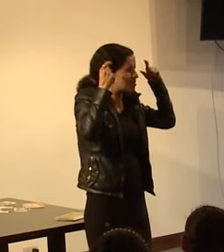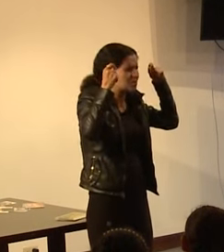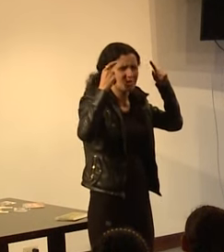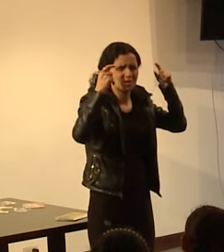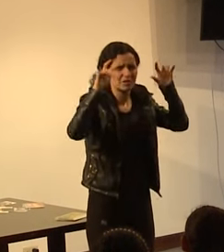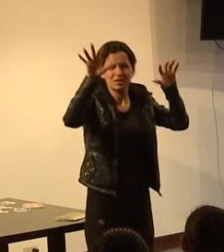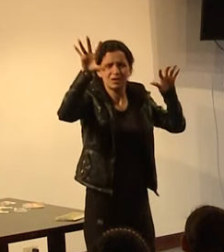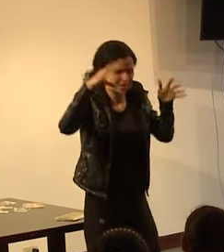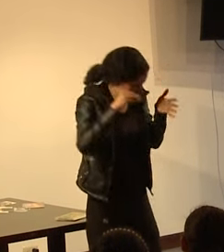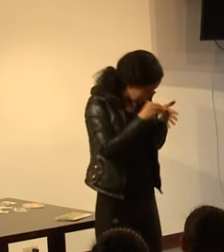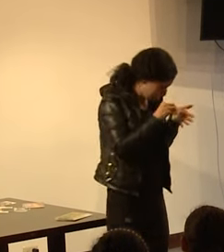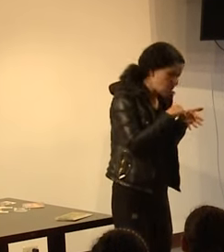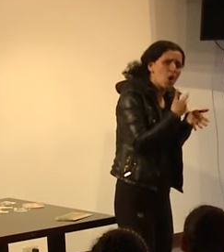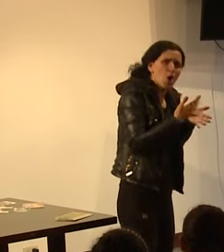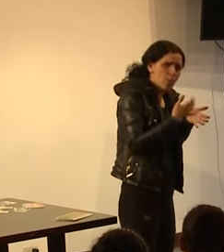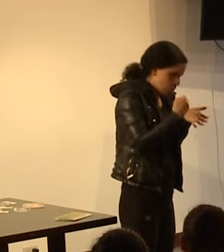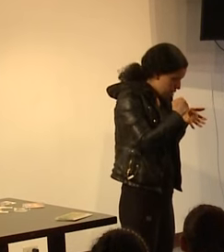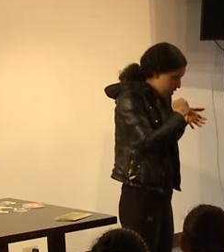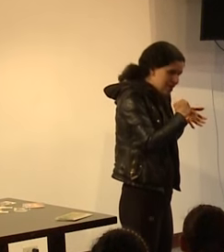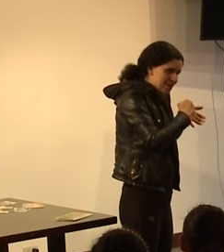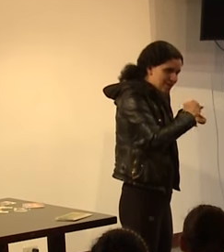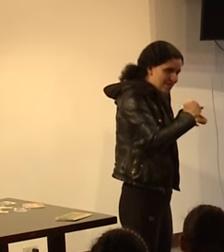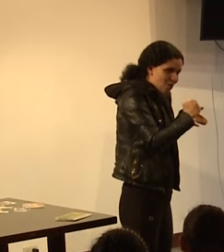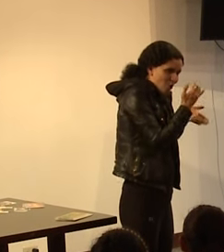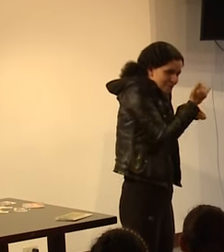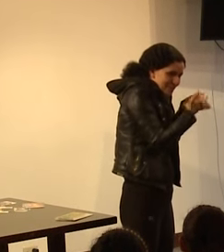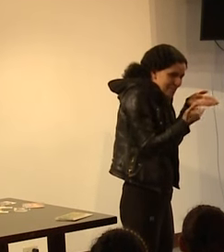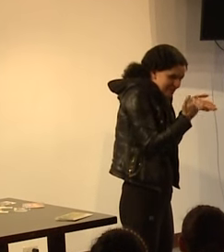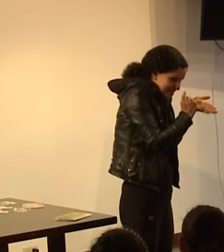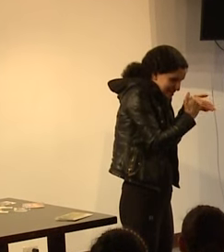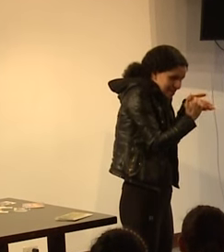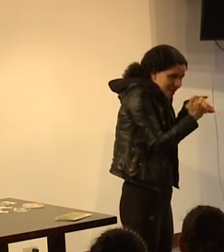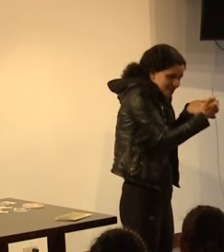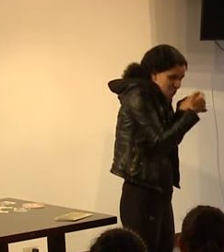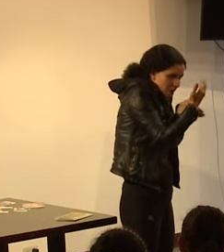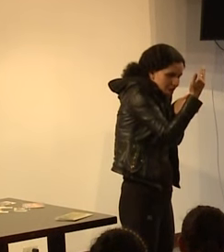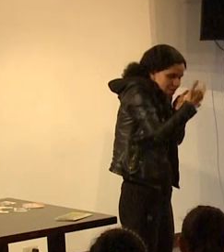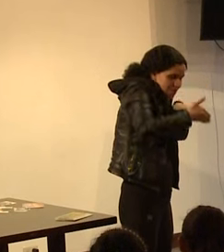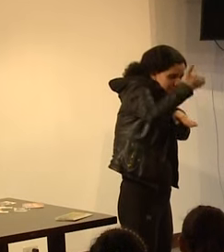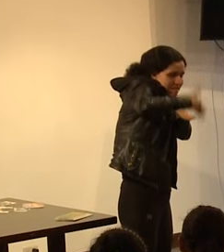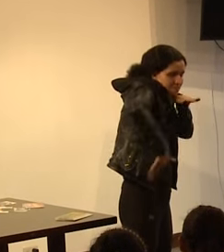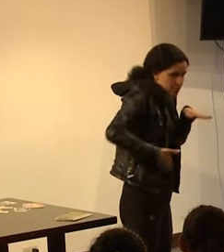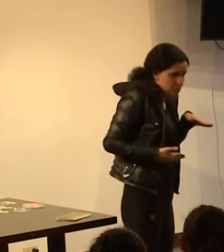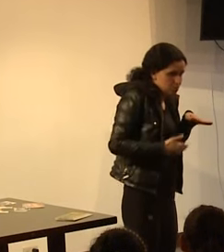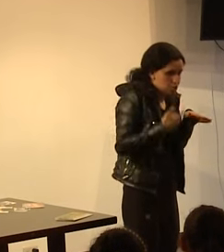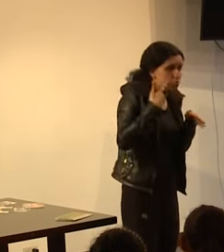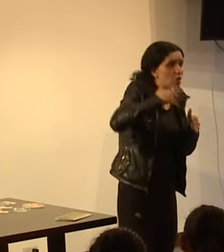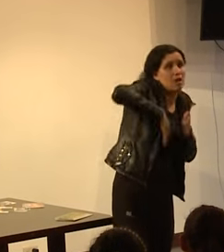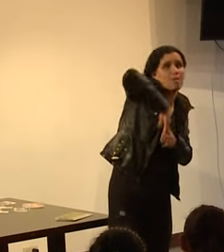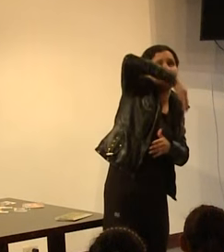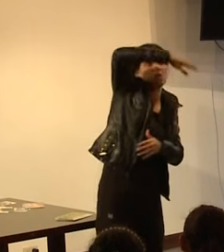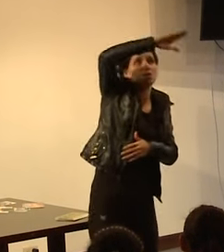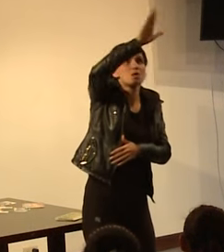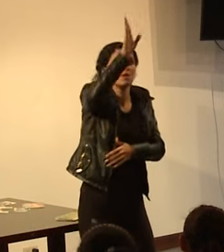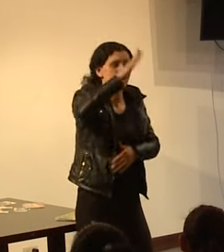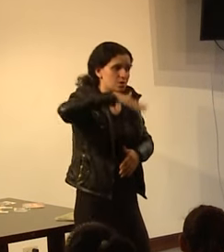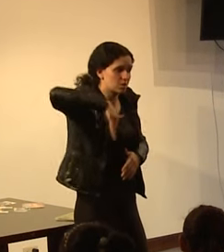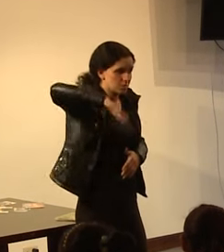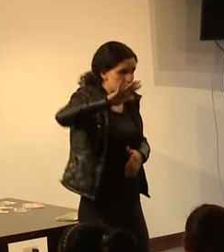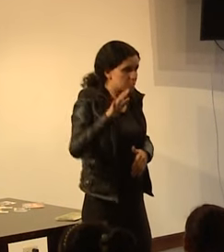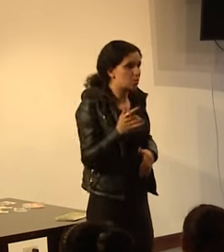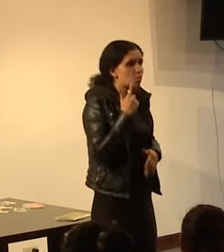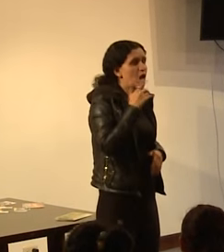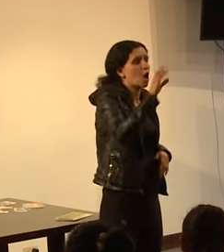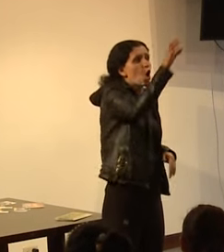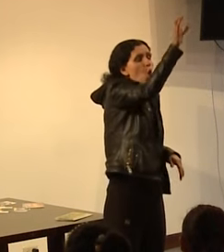hacemos? Una línea, y cuando no hacemos la línea, hacemos un límite. Entonces, lo que hago es un límite. Cuando pinto, de pronto no pinto una línea, pero dice, por ejemplo, si yo pintara esa